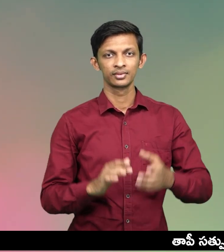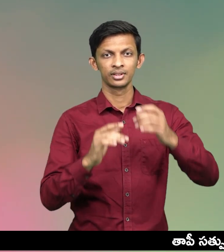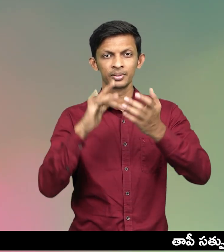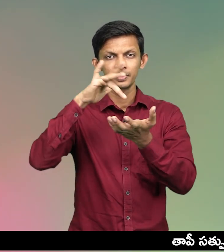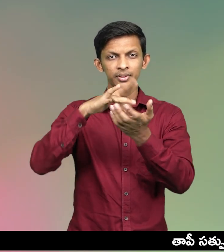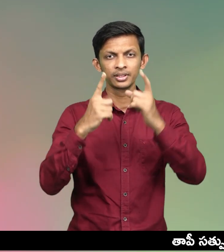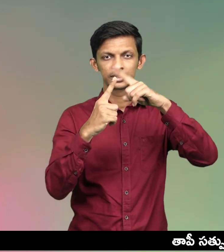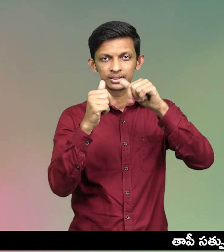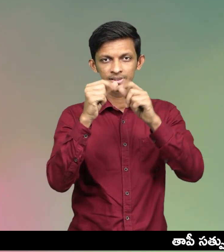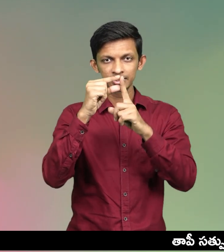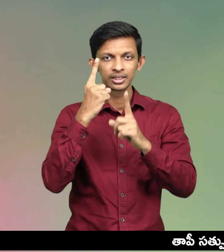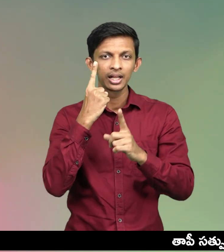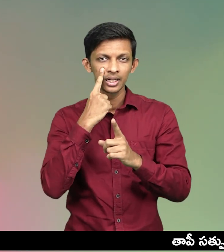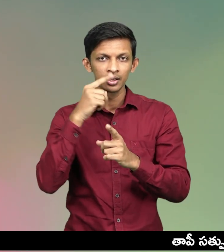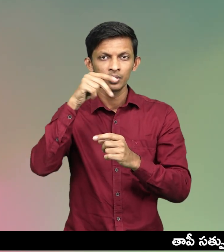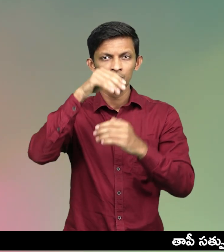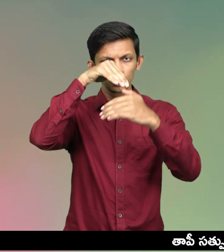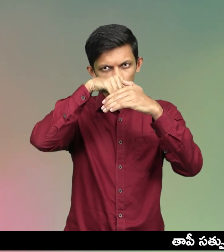తాపీ సత్పురా శ్రేణులలో పెరుగుతుంది.